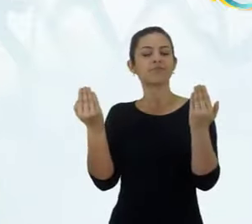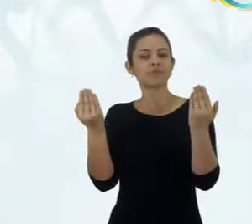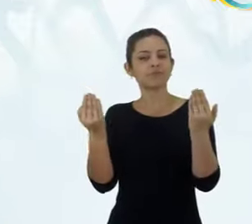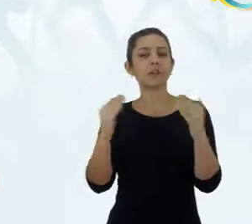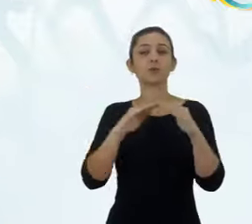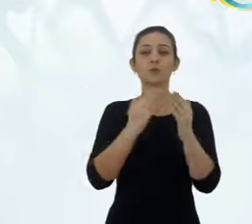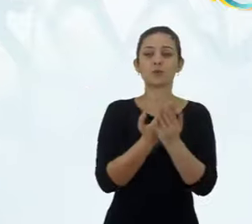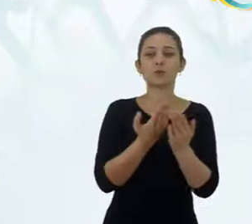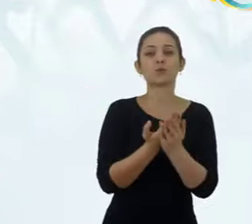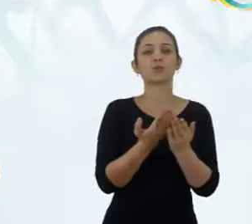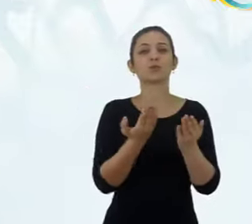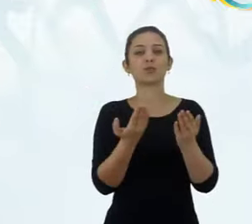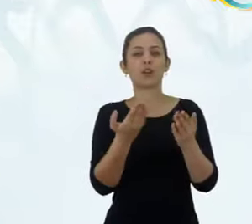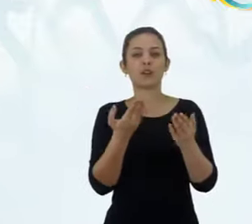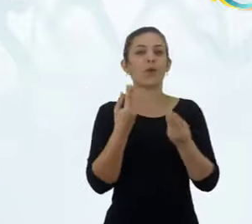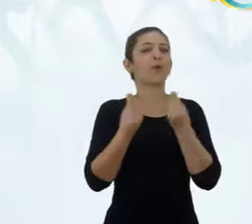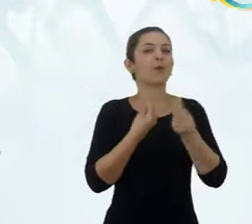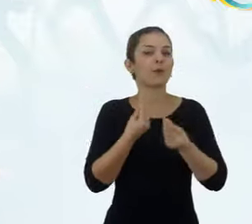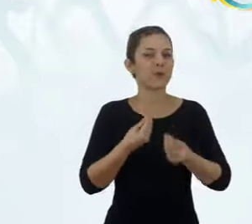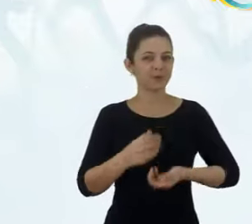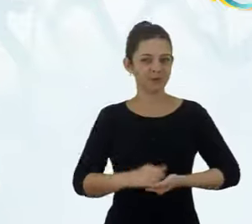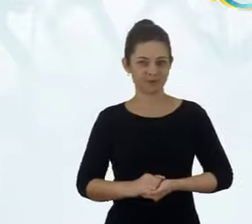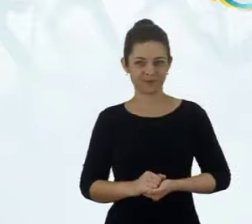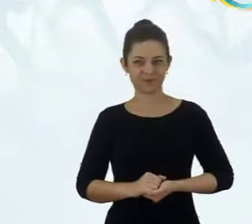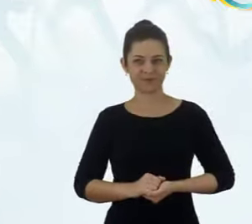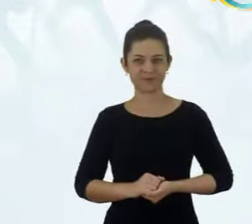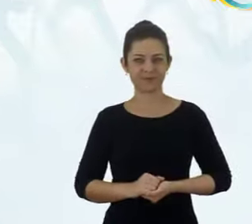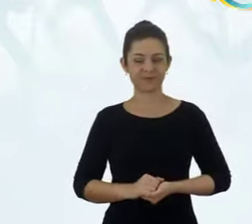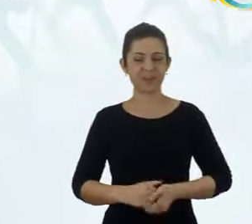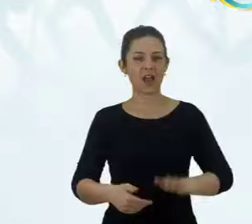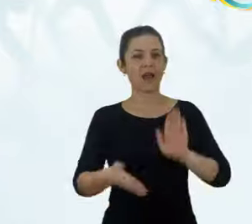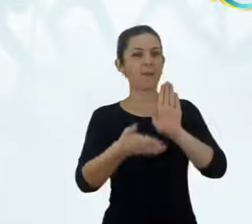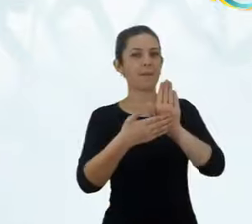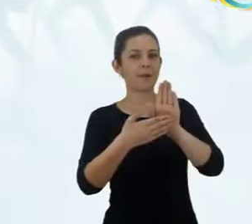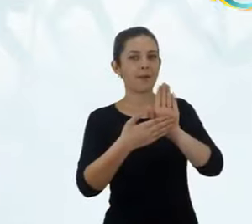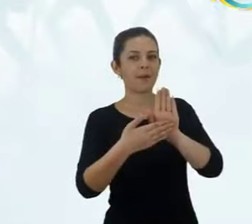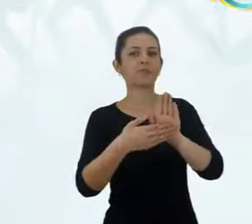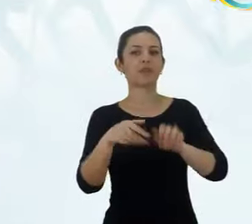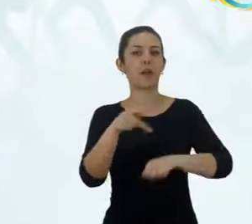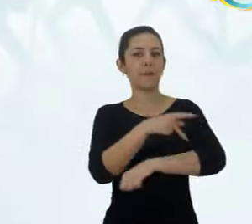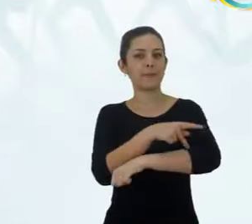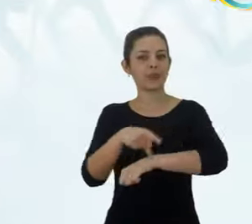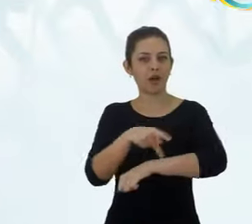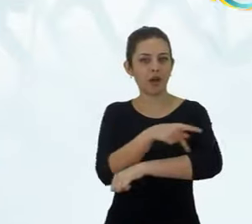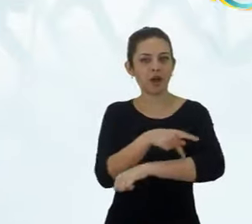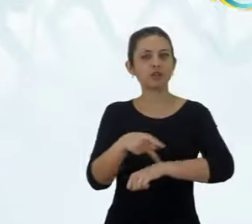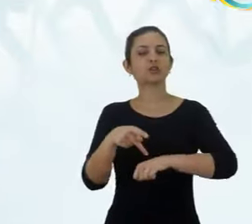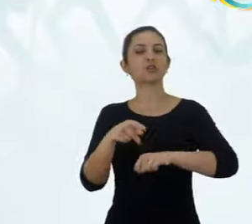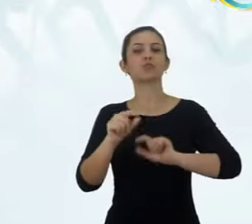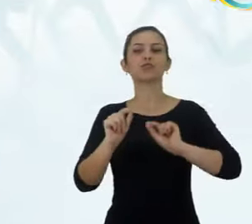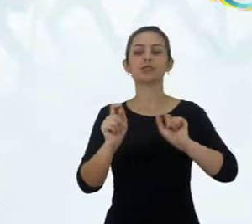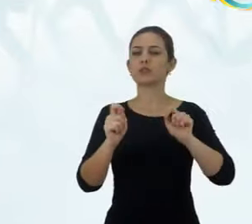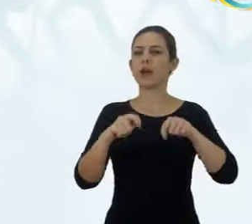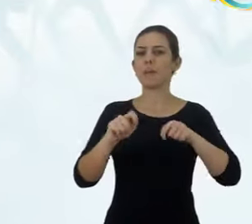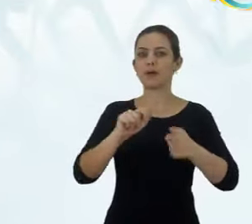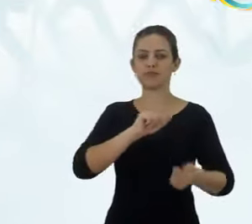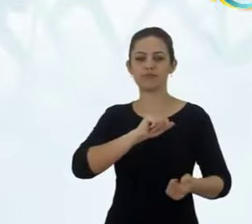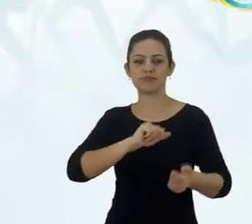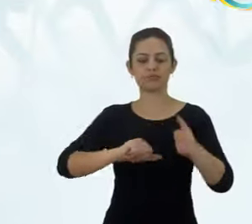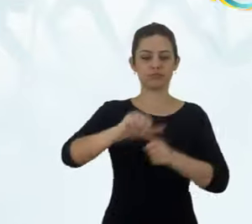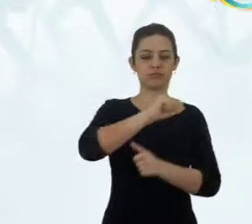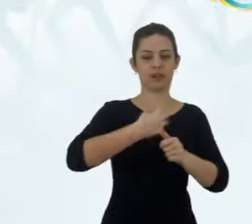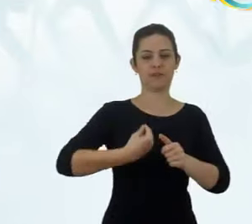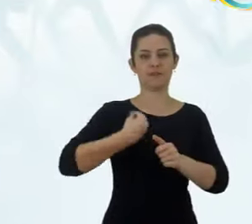para dentro da sala de aula. Então, qual seria a escola ideal também? A proposta pedagógica de uma escola, ela é capaz de